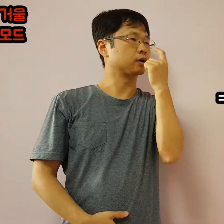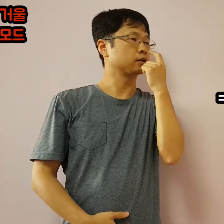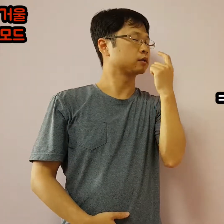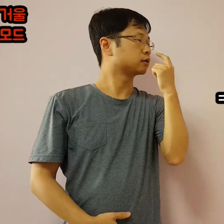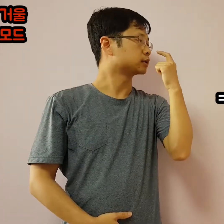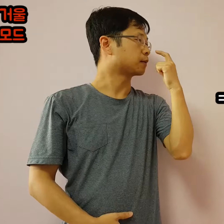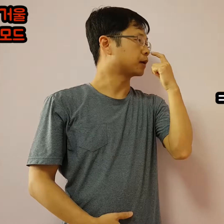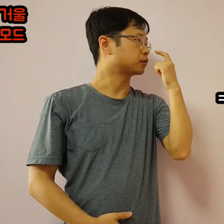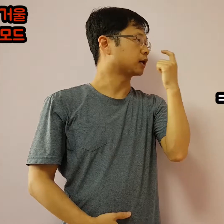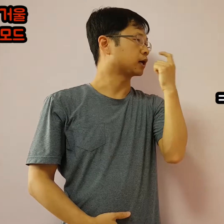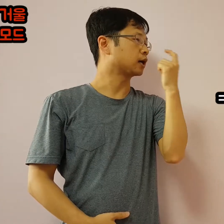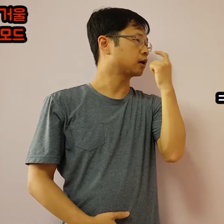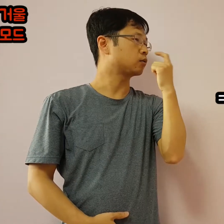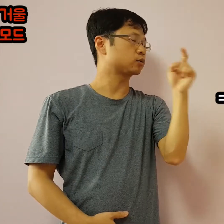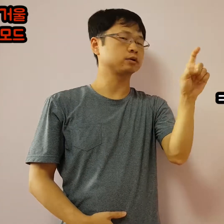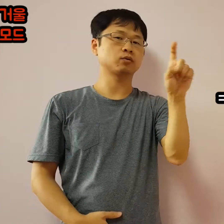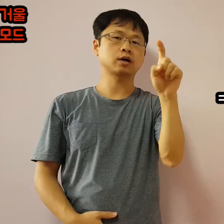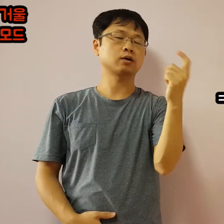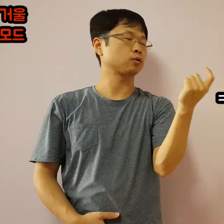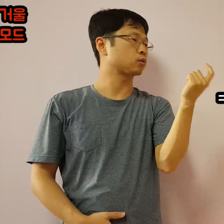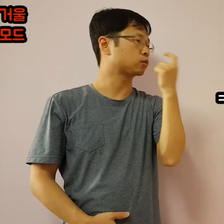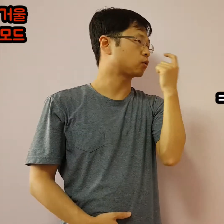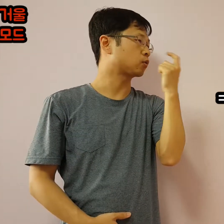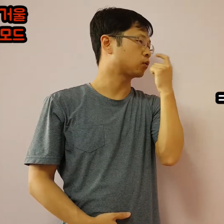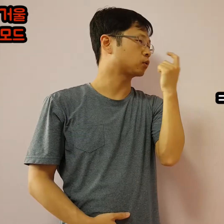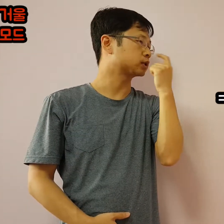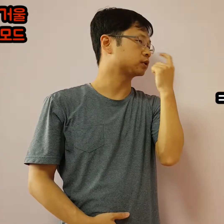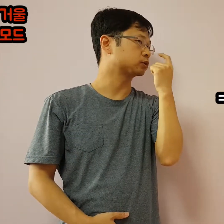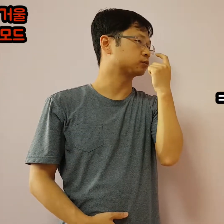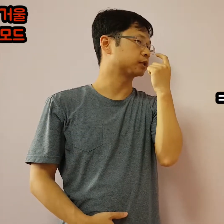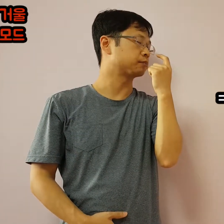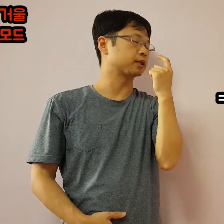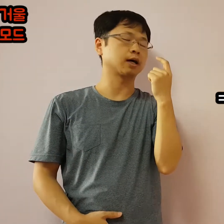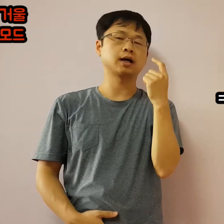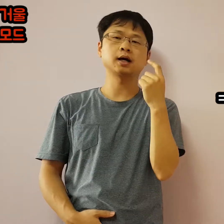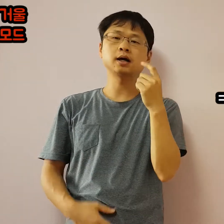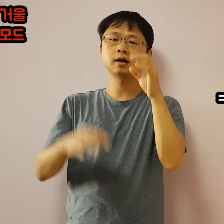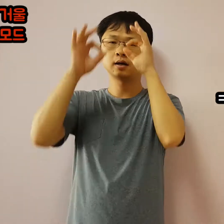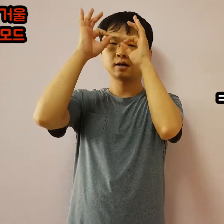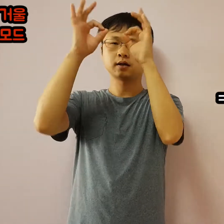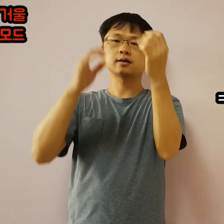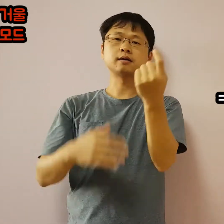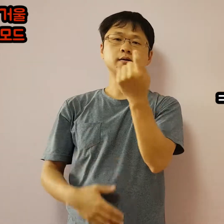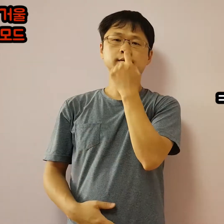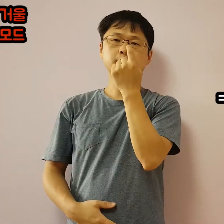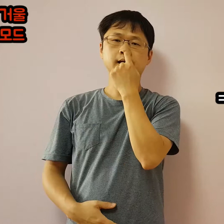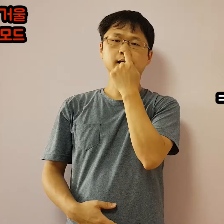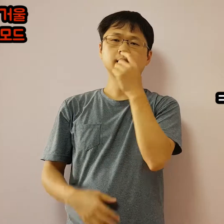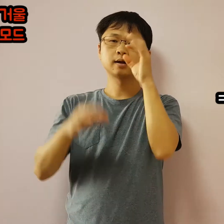것. 자, 배우다 코를 손가락으로 꼭꼭 찔러주면 됩니다. 견학.